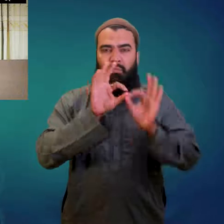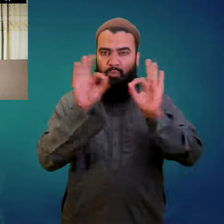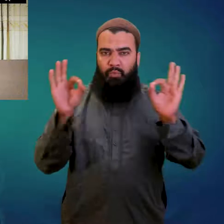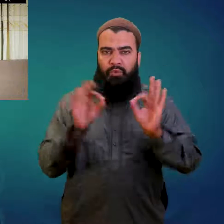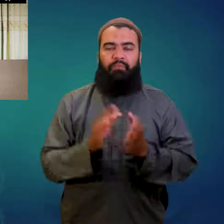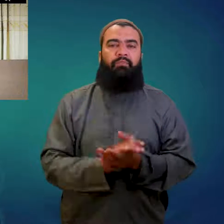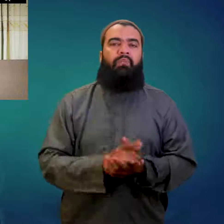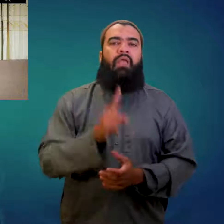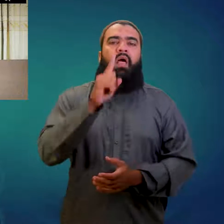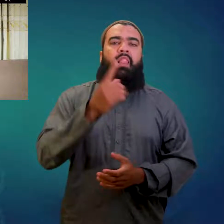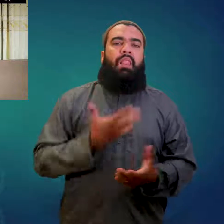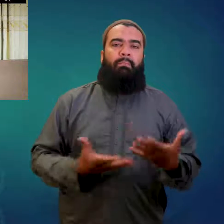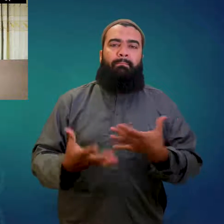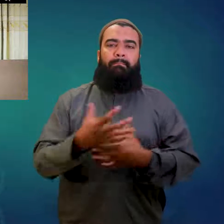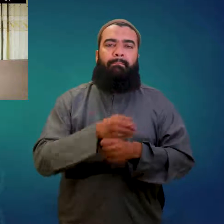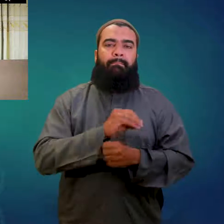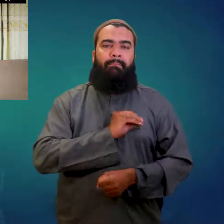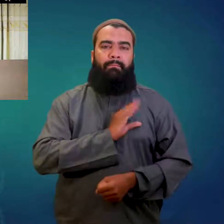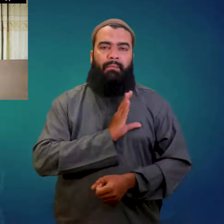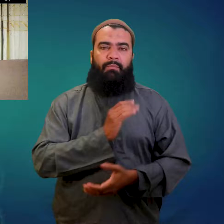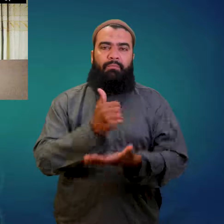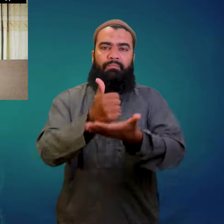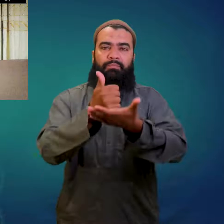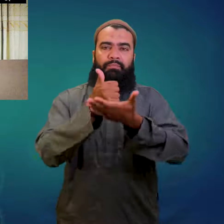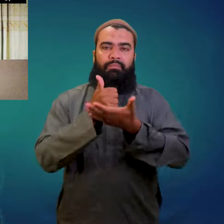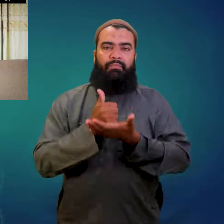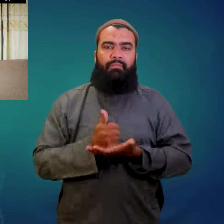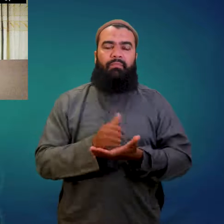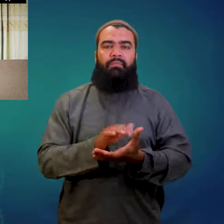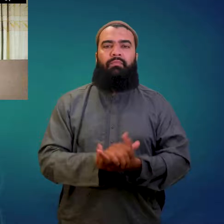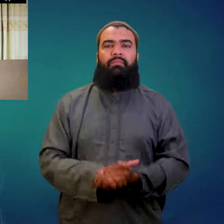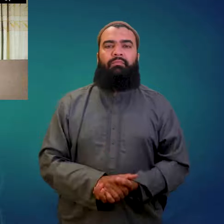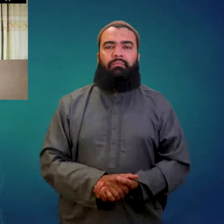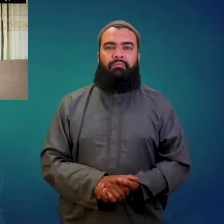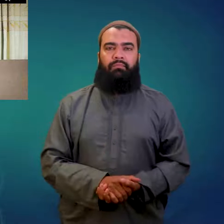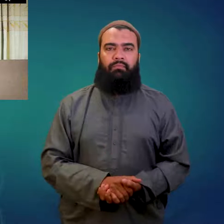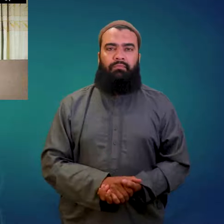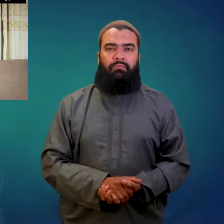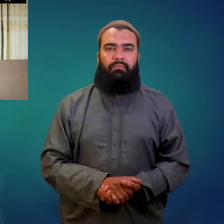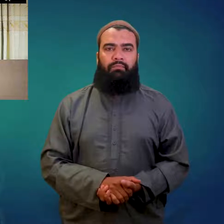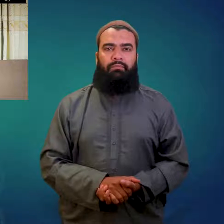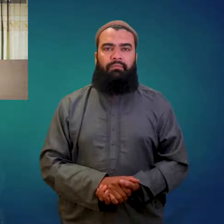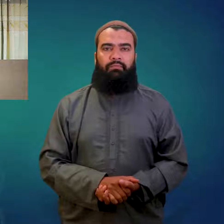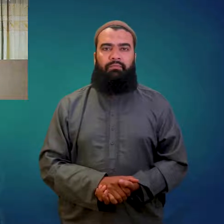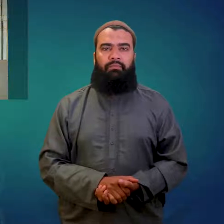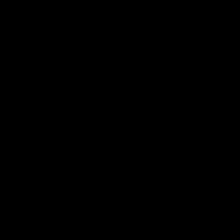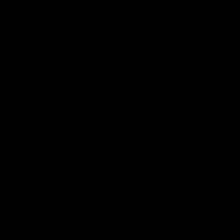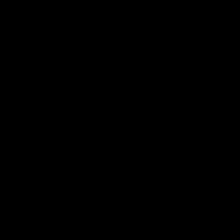پارہ نمبر 28 مکمل ہوا۔ وآخر دعوانا ان الحمد للہ رب العالمین۔